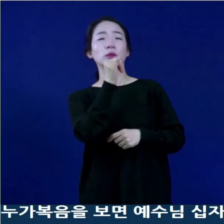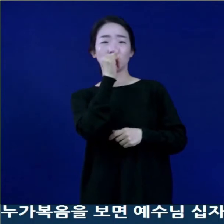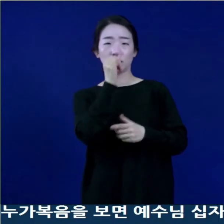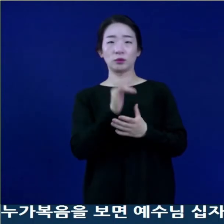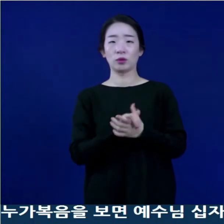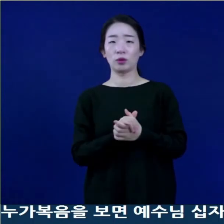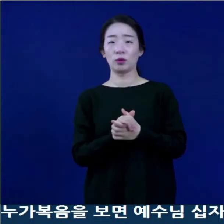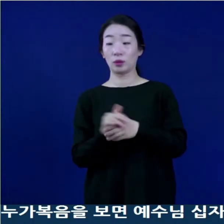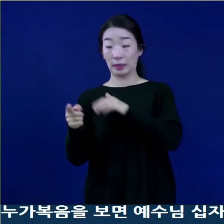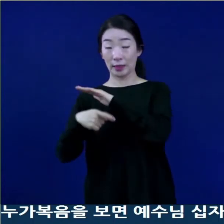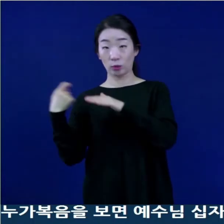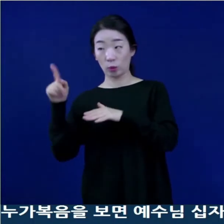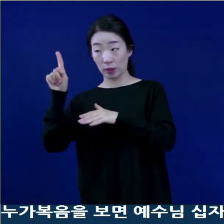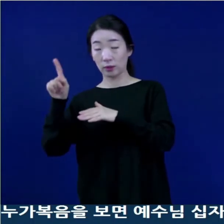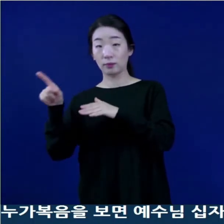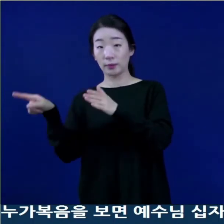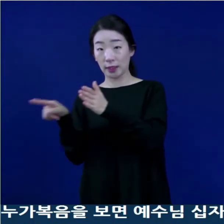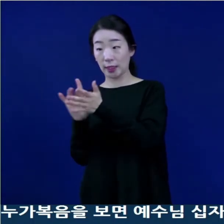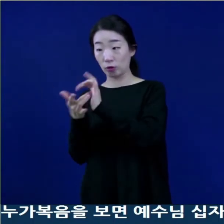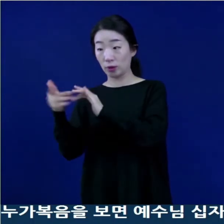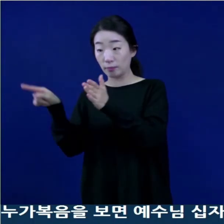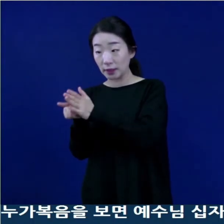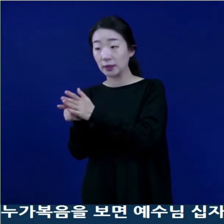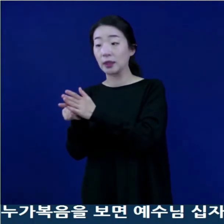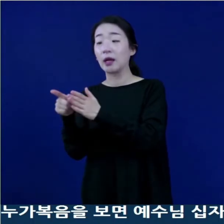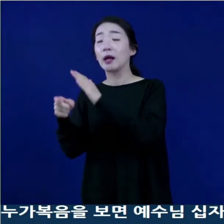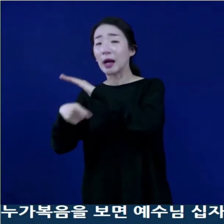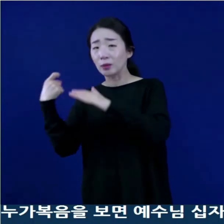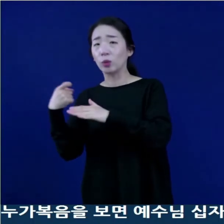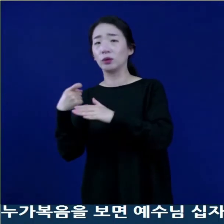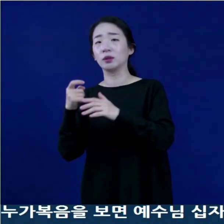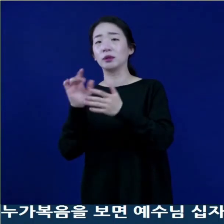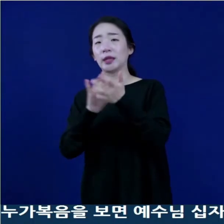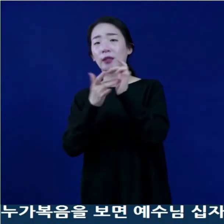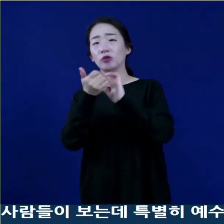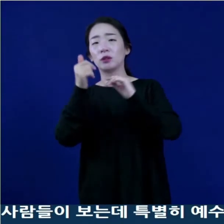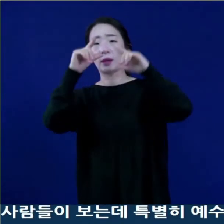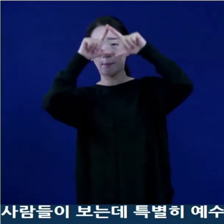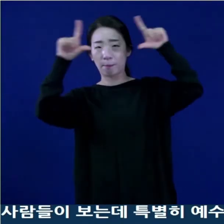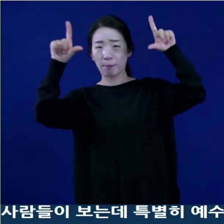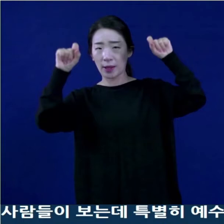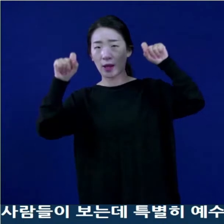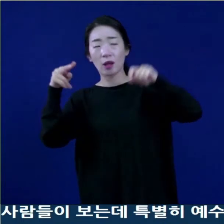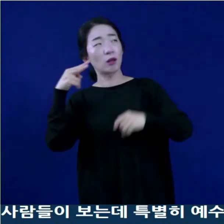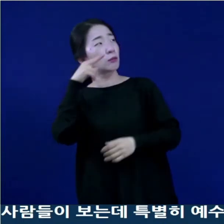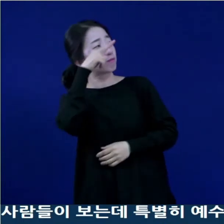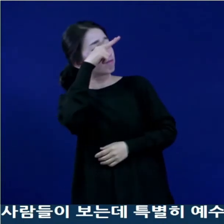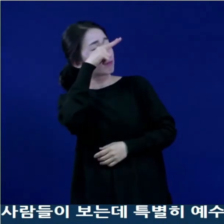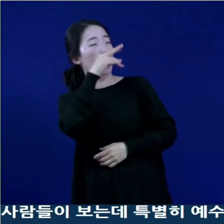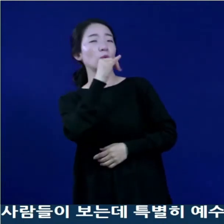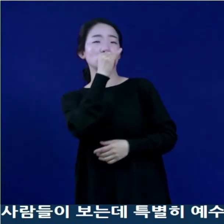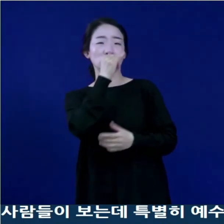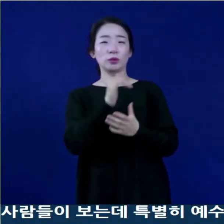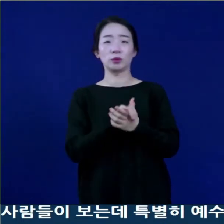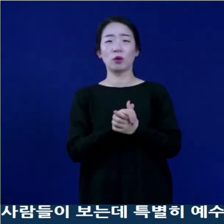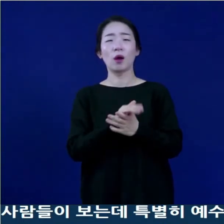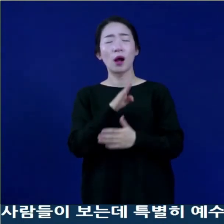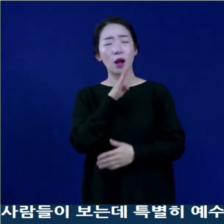그는 예수님 명패를 보면서 예수님이 진짜 유대인의